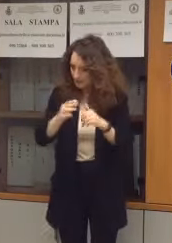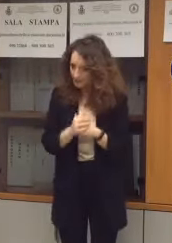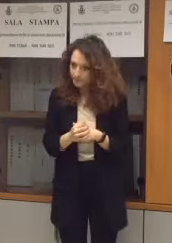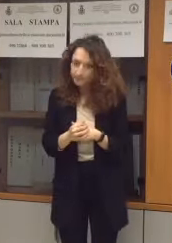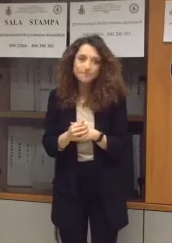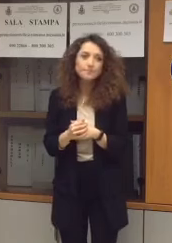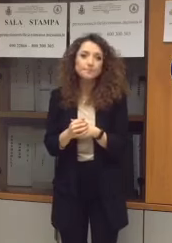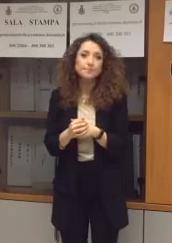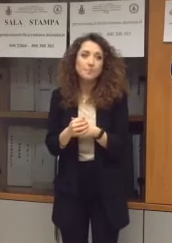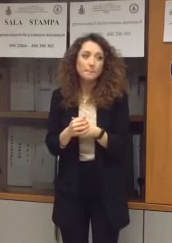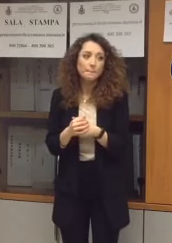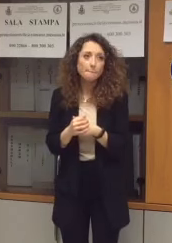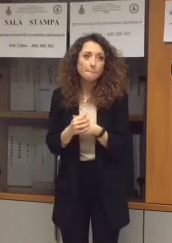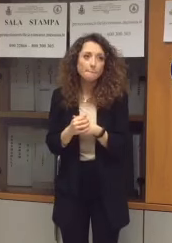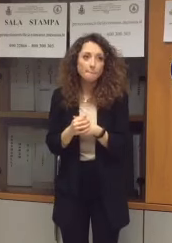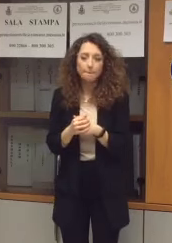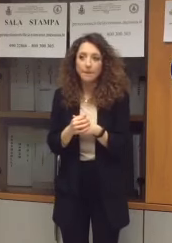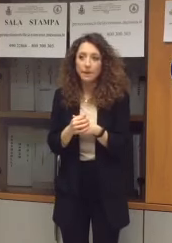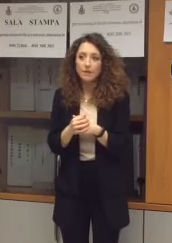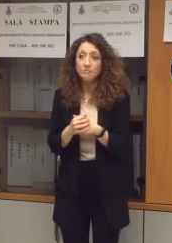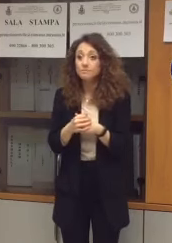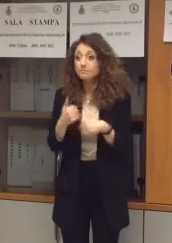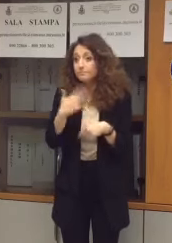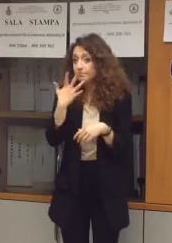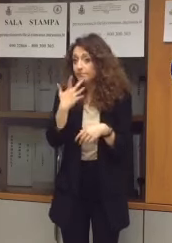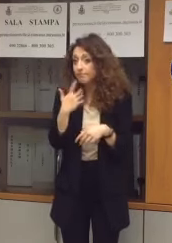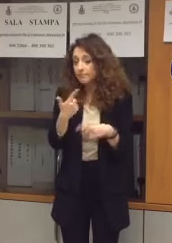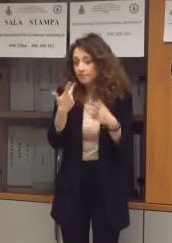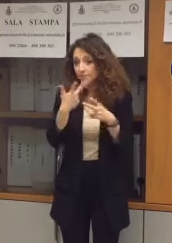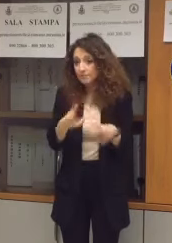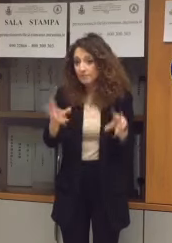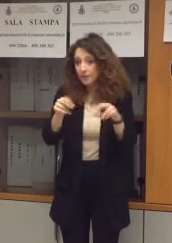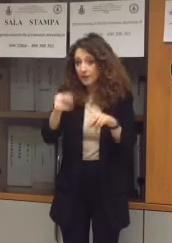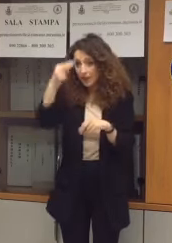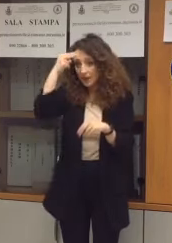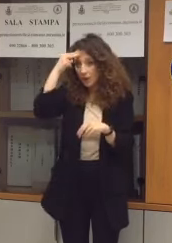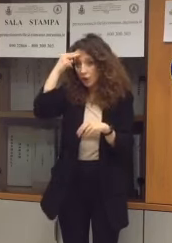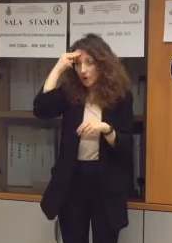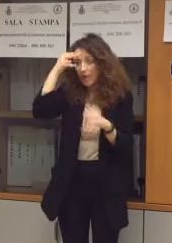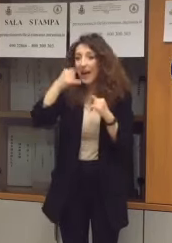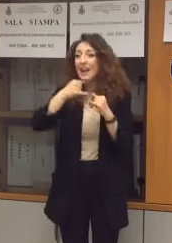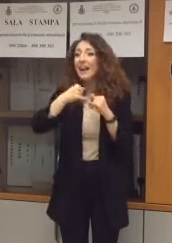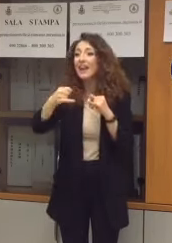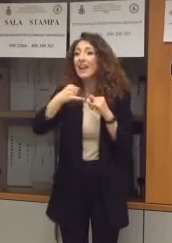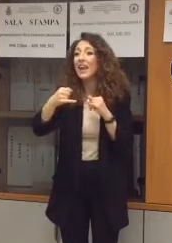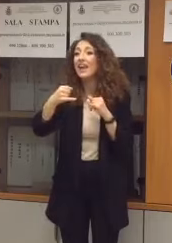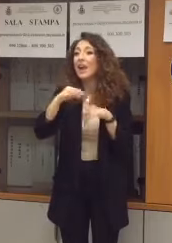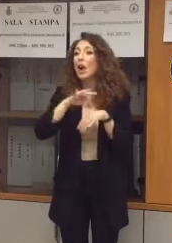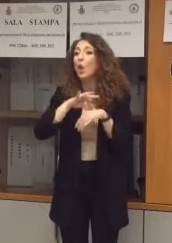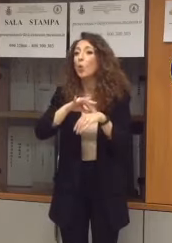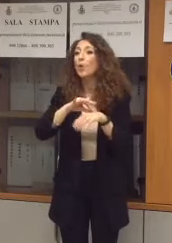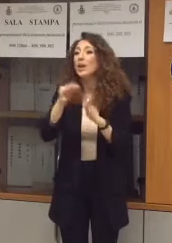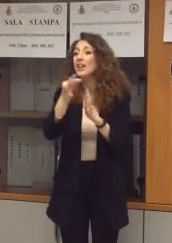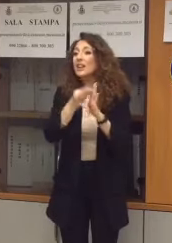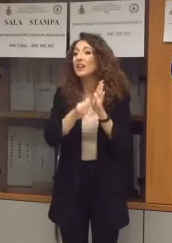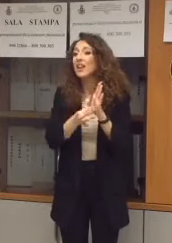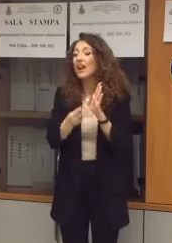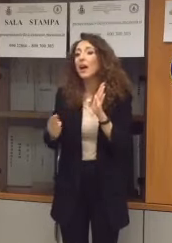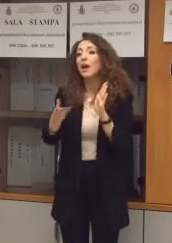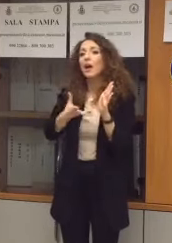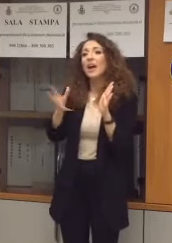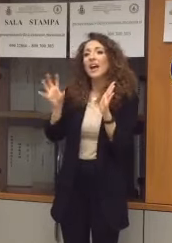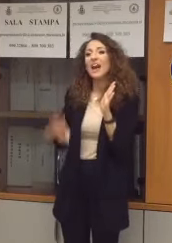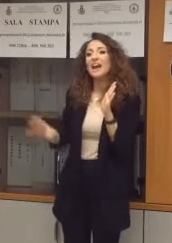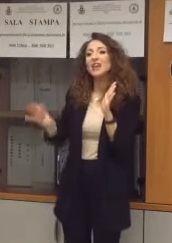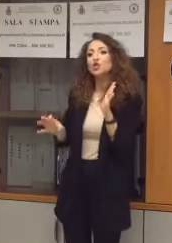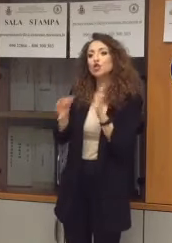beneficio. Naturalmente queste, io desidero ricordarlo, sono le linee guida che ci ha dato la Regione, quindi non dipendono da